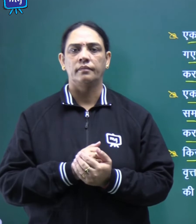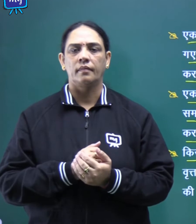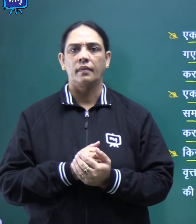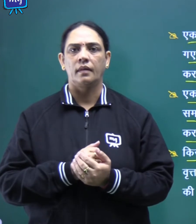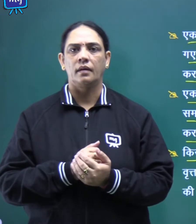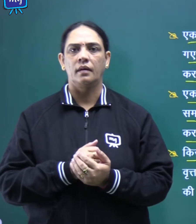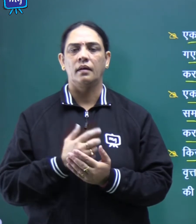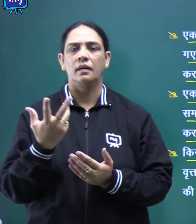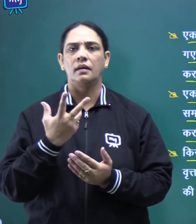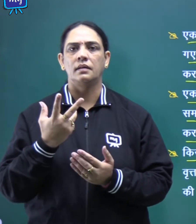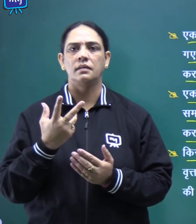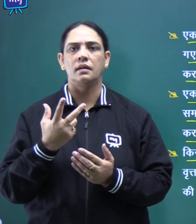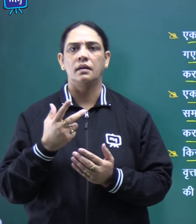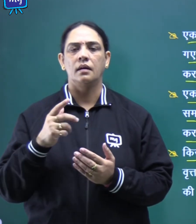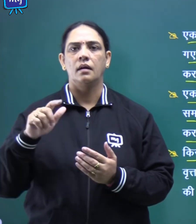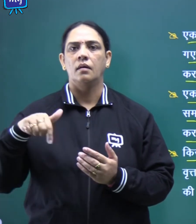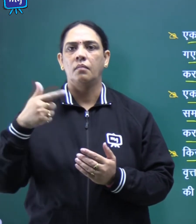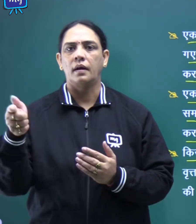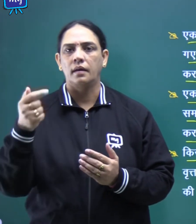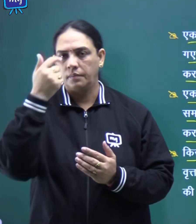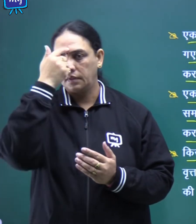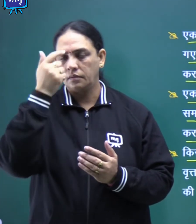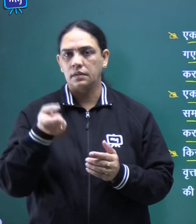किसी बाह्य बिंदु से